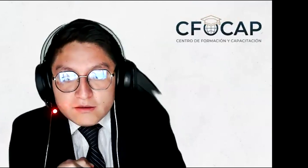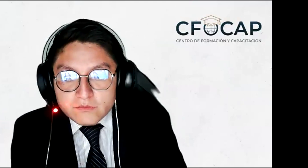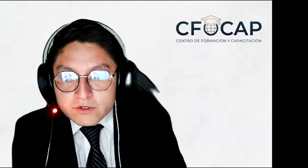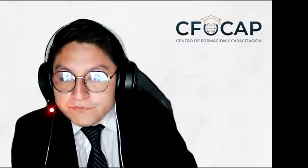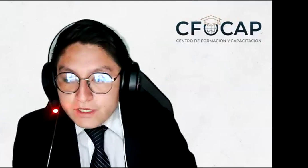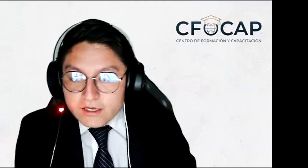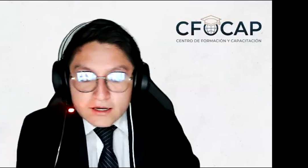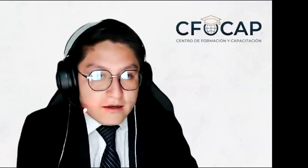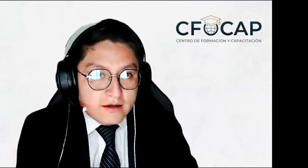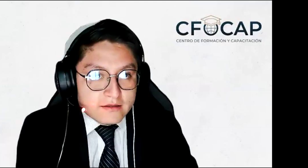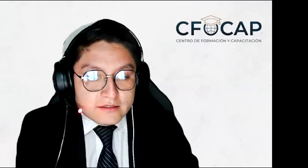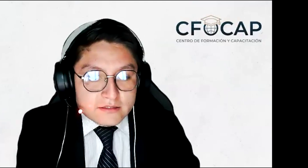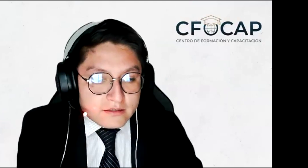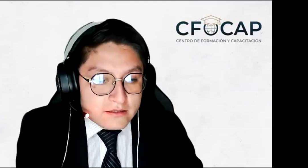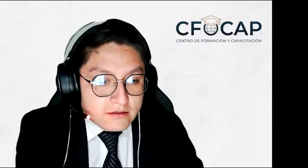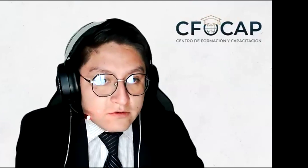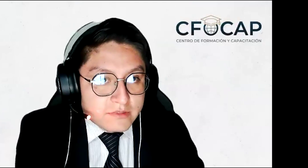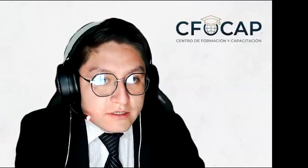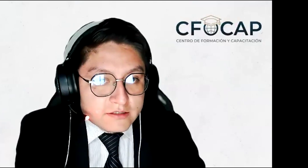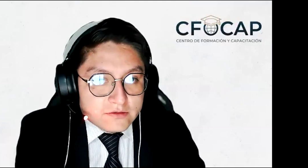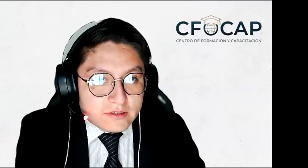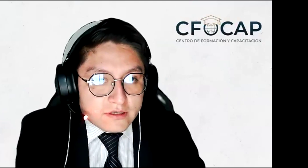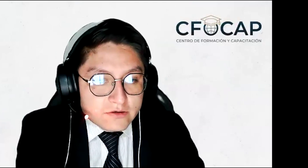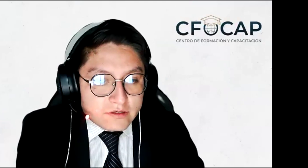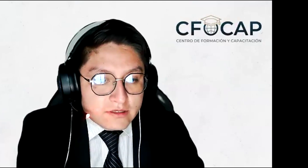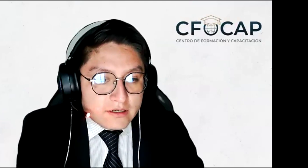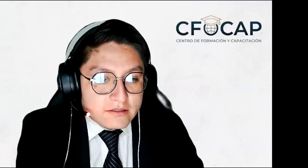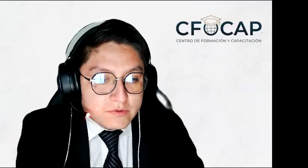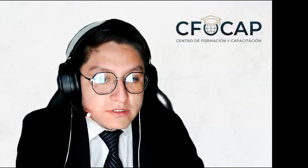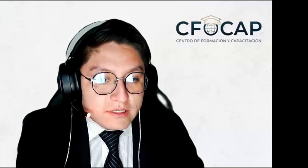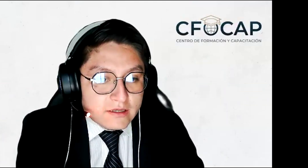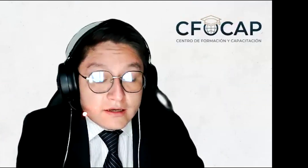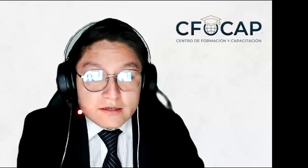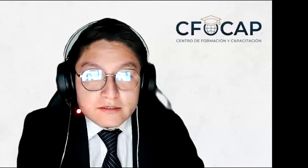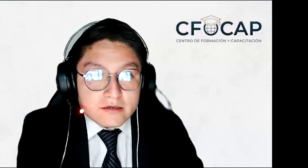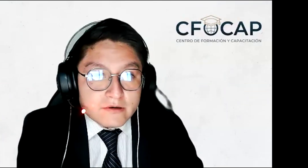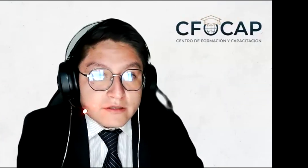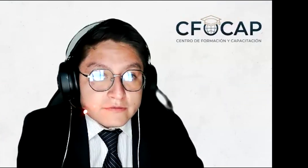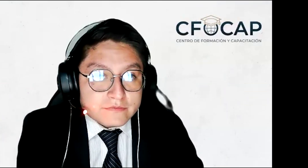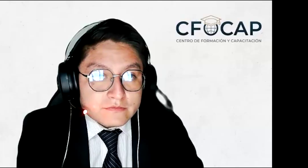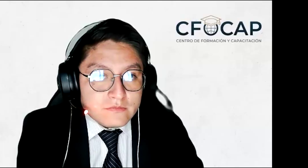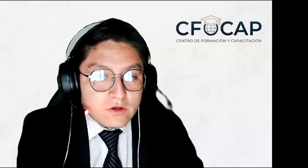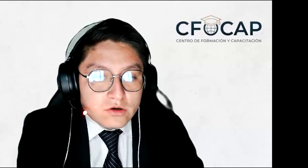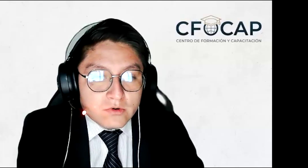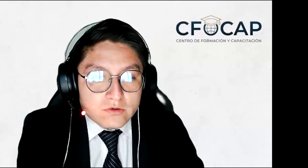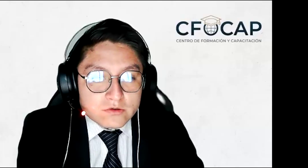bueno eh antes de culminar la sesión del día de hoy indicarles pues que en la clase grabada como